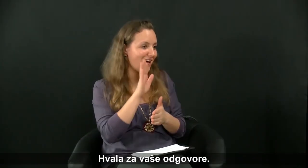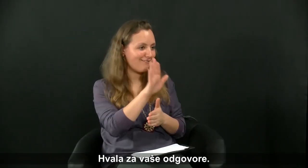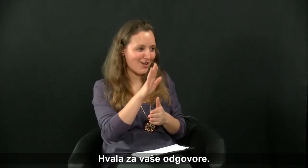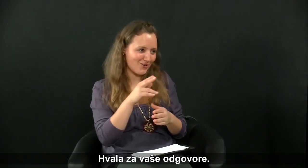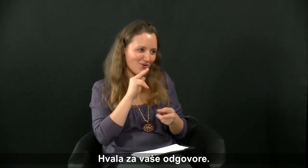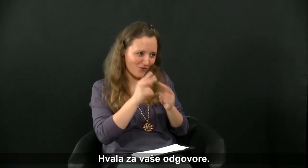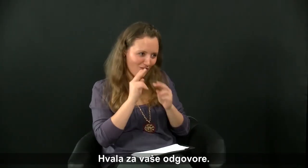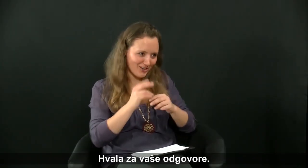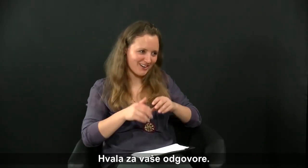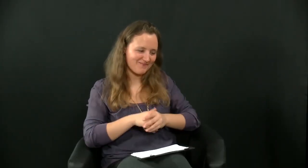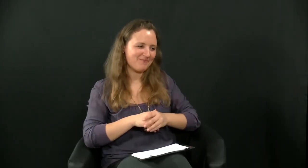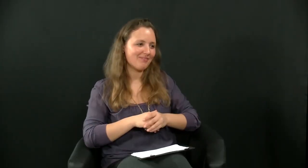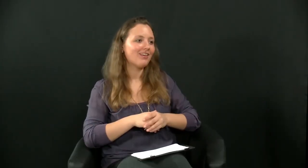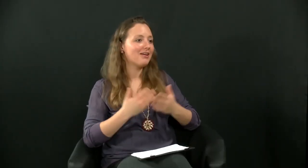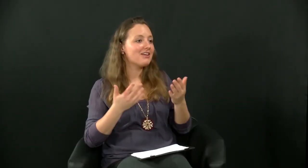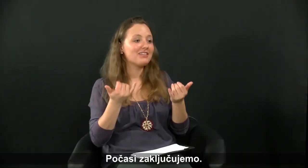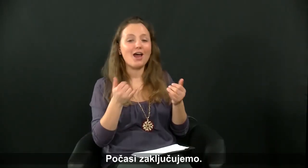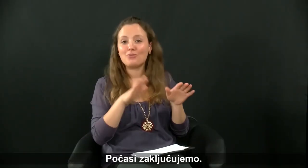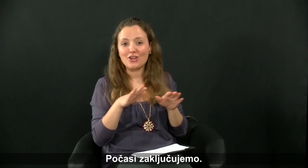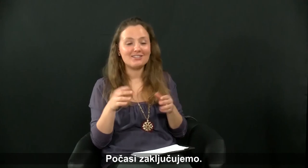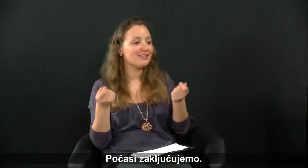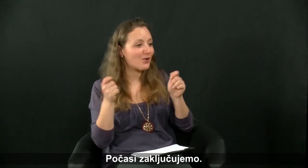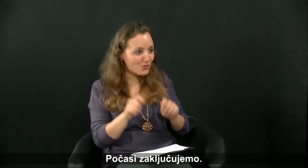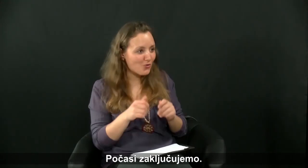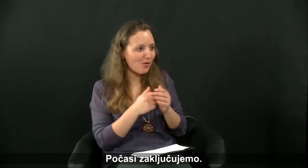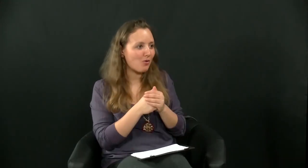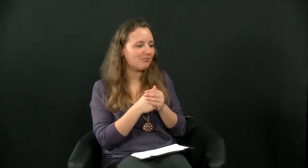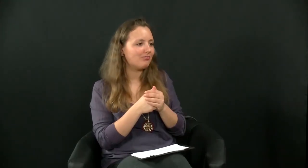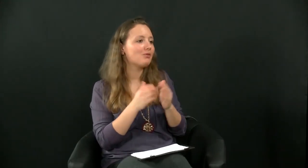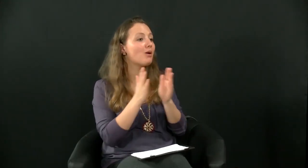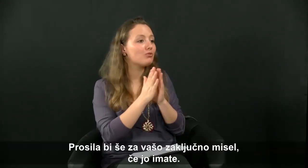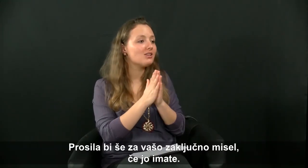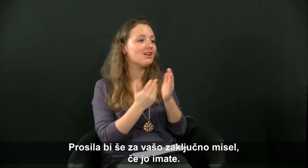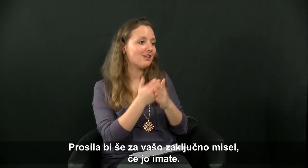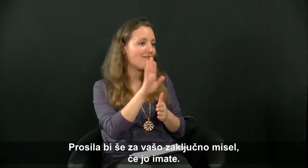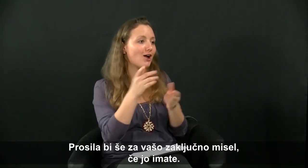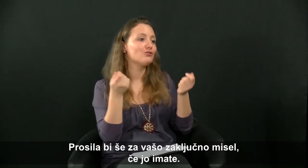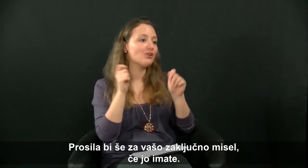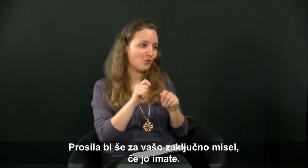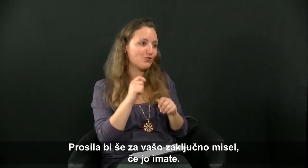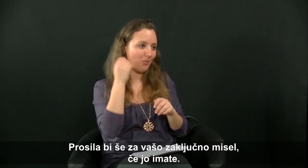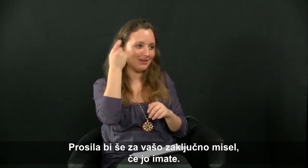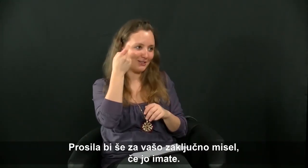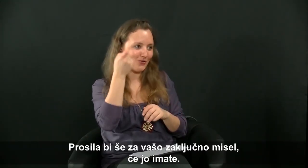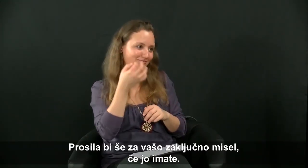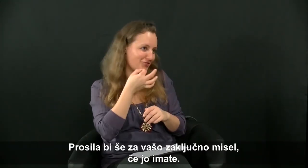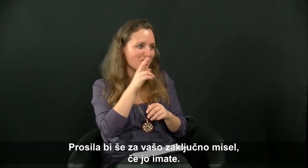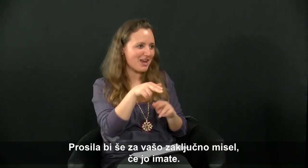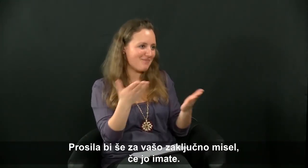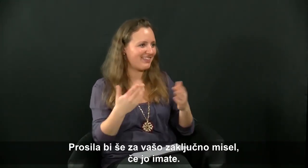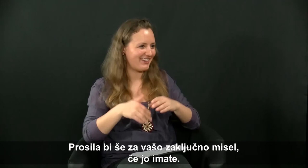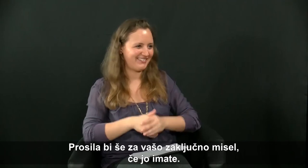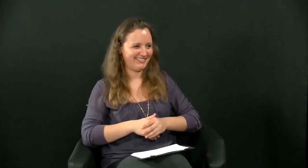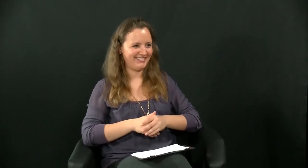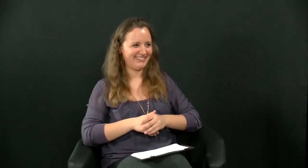Hvala za vaše odgovore. Zdaj počasi zaključujemo, bi pa prosila za vašo zaključno misel, še